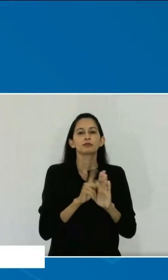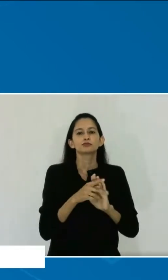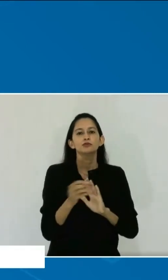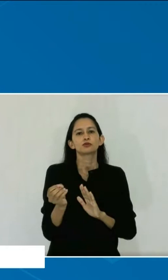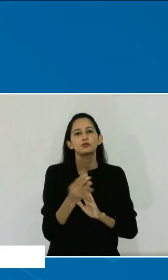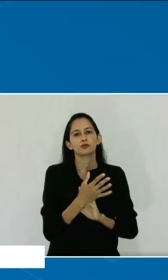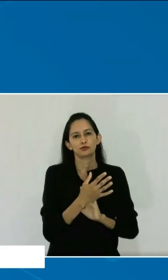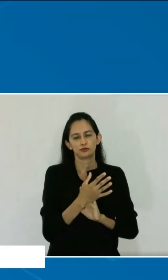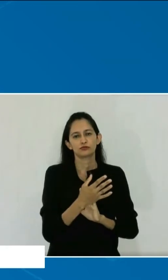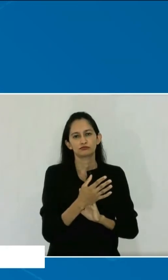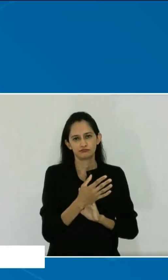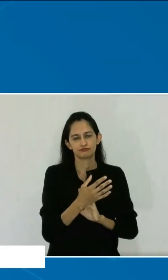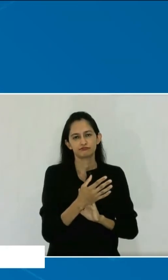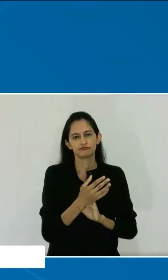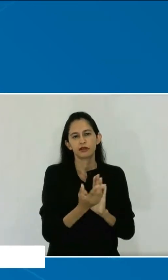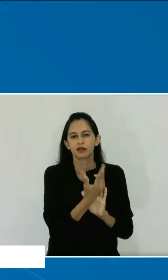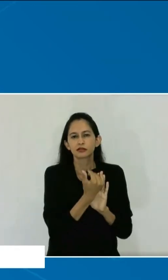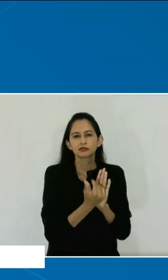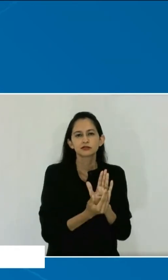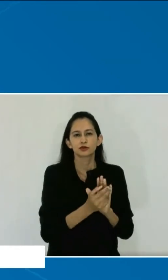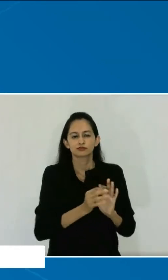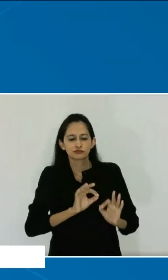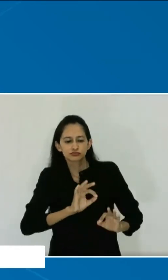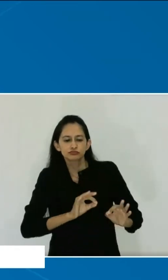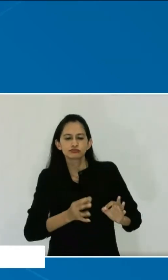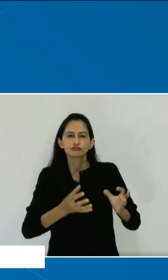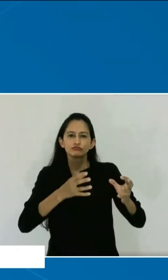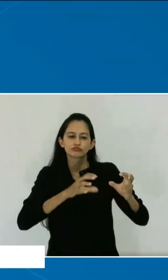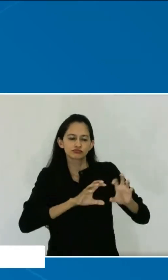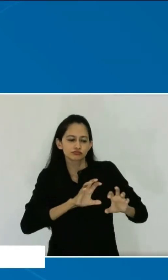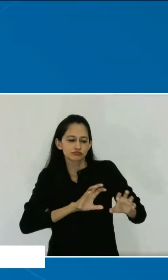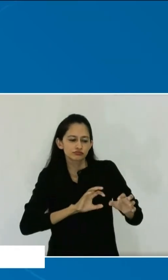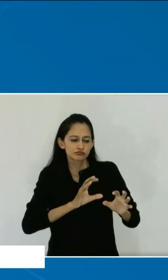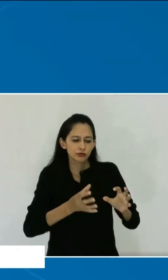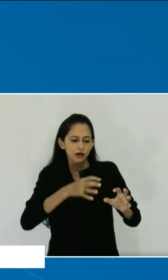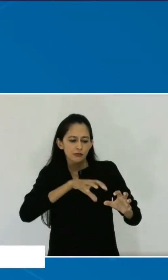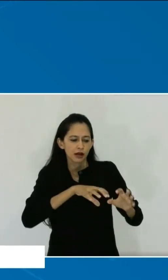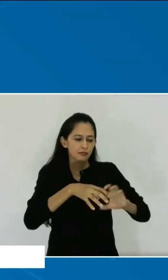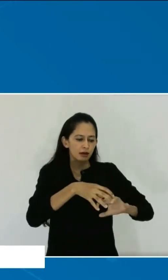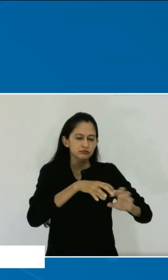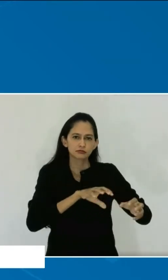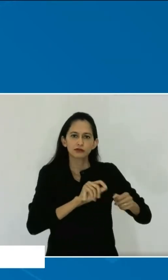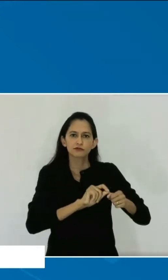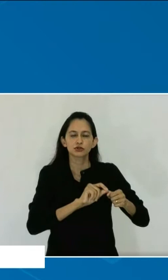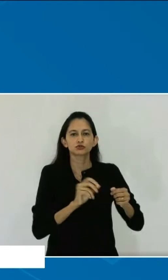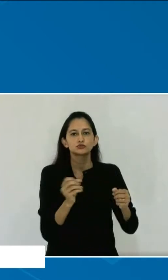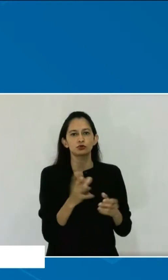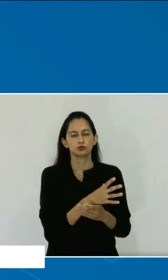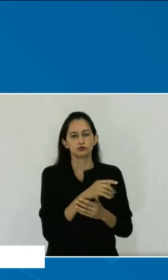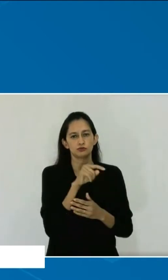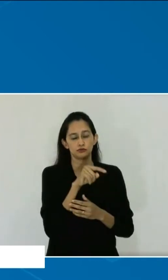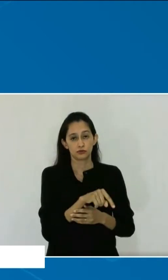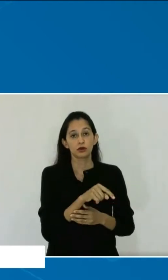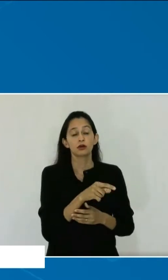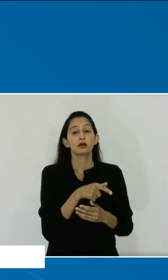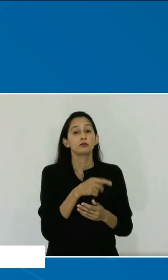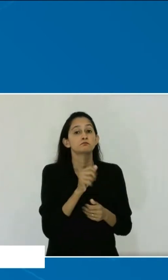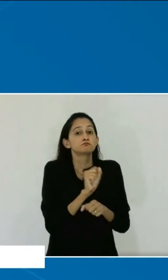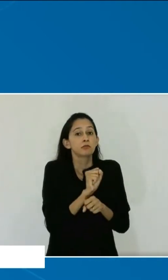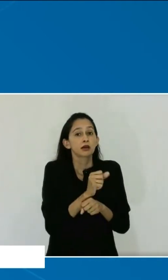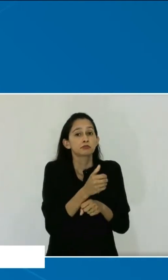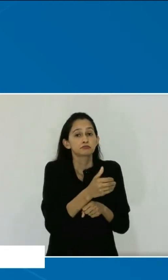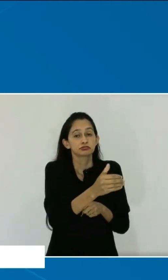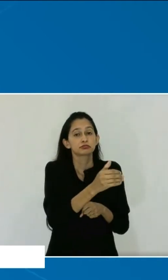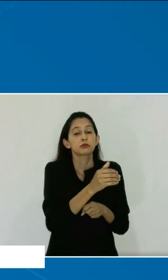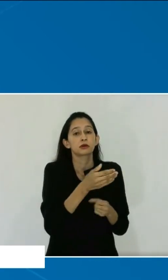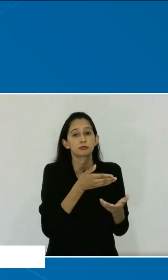né? E está em fase de aprovação para ser produzido em série.